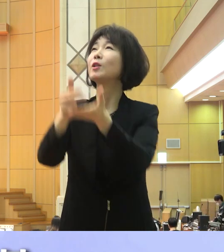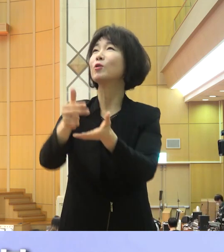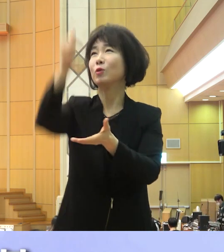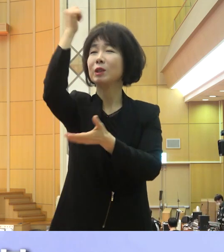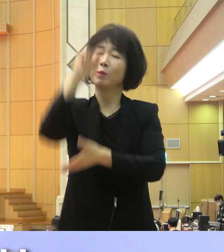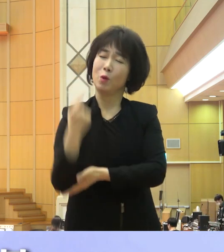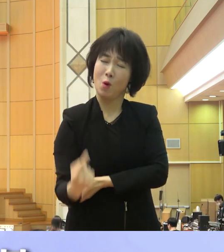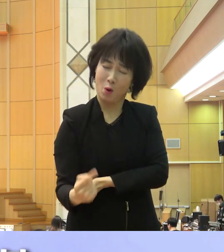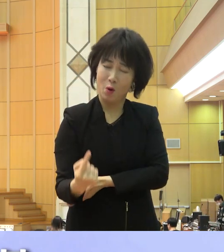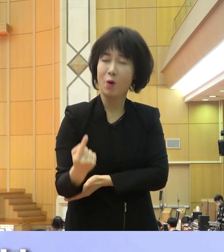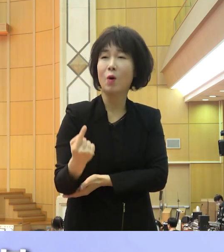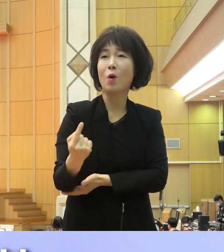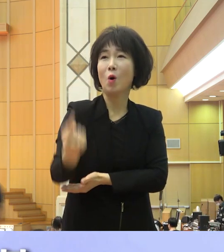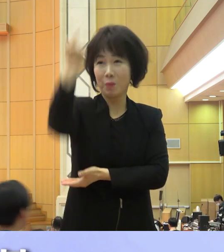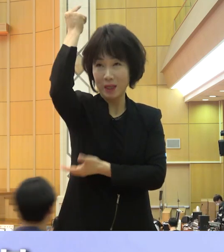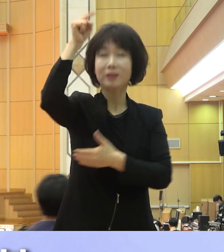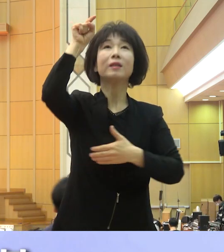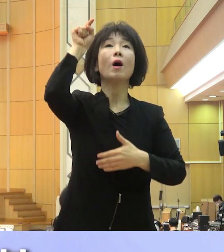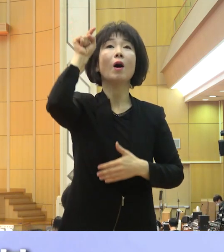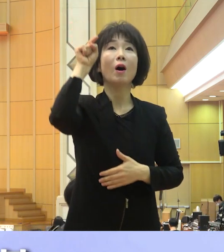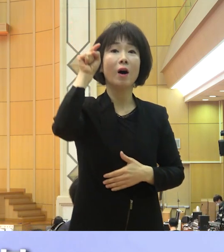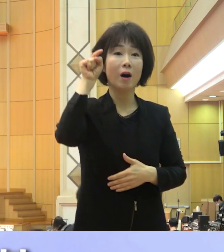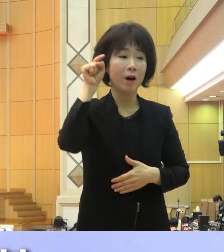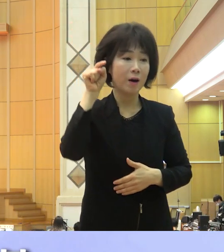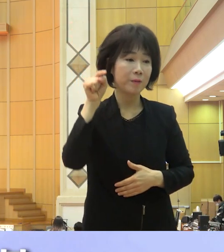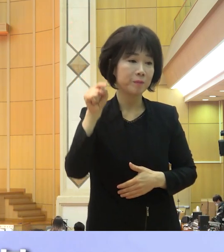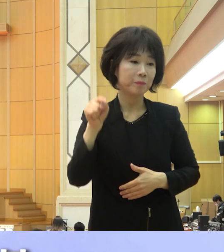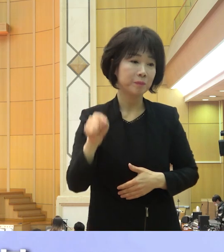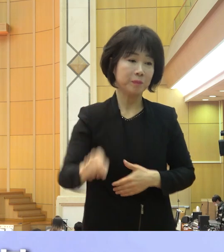주님을 높이는 것.